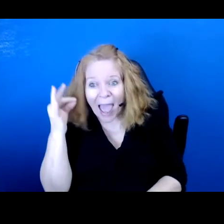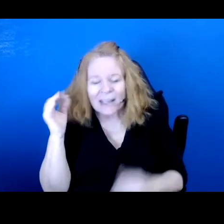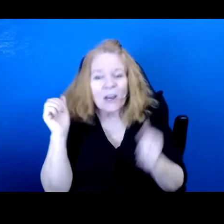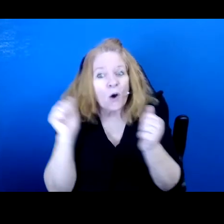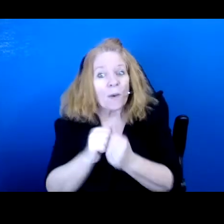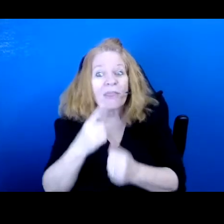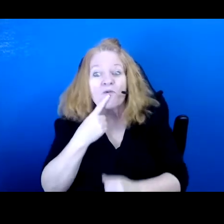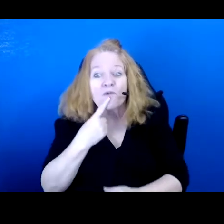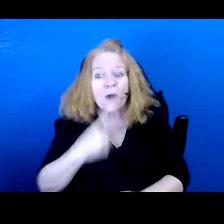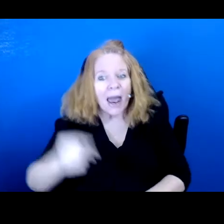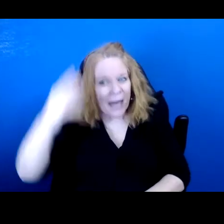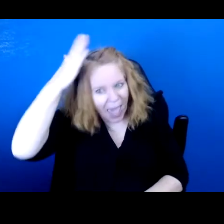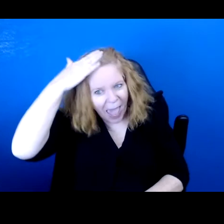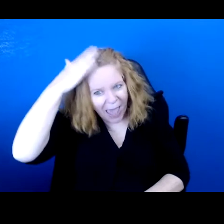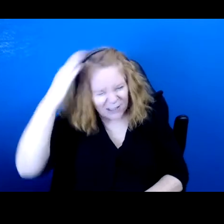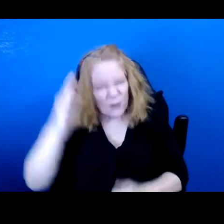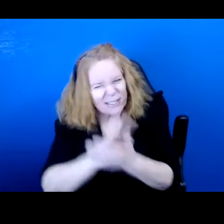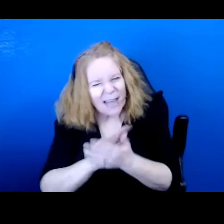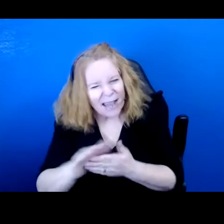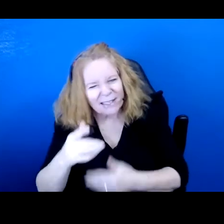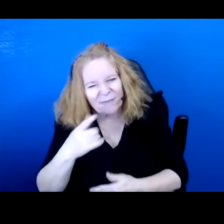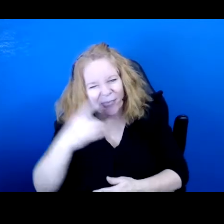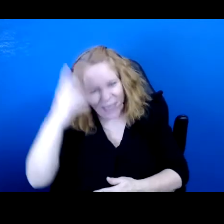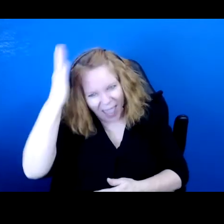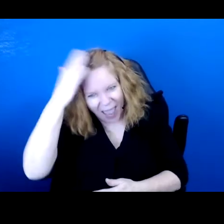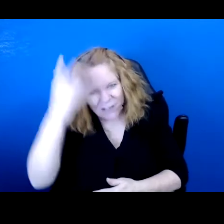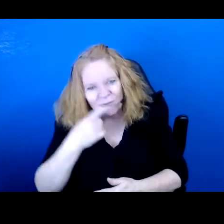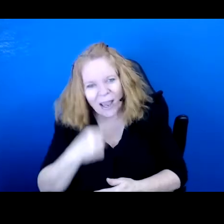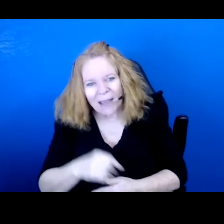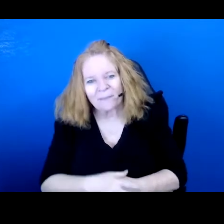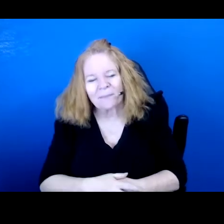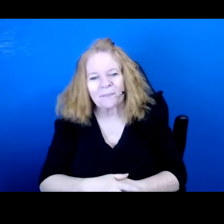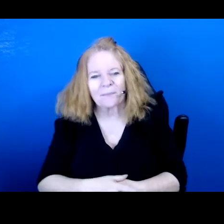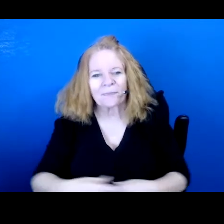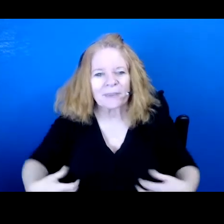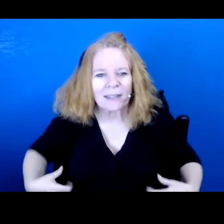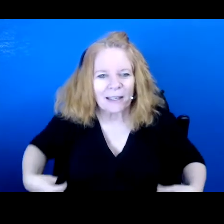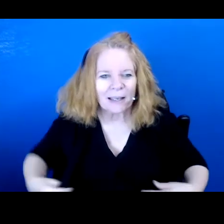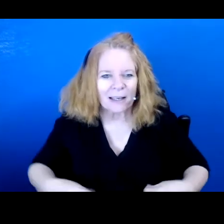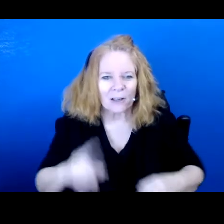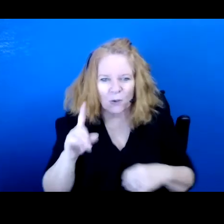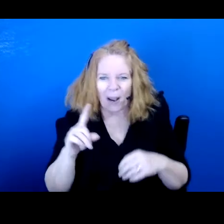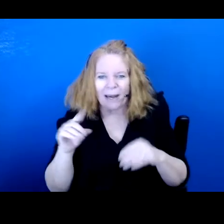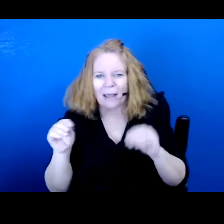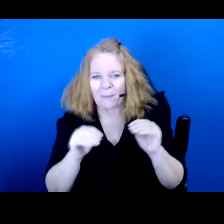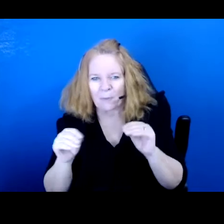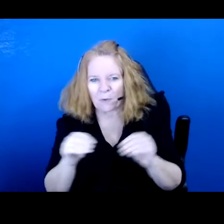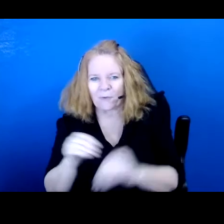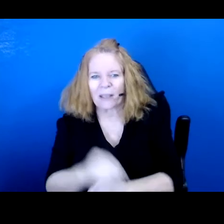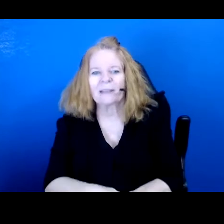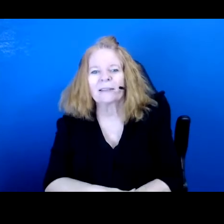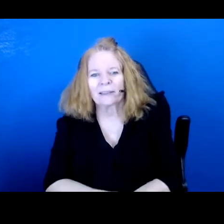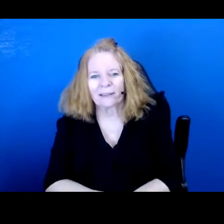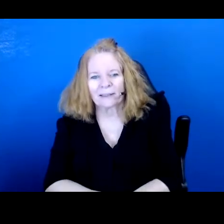historia marvin se encuentra con el gato blanco y negro que tiene su capa roja eso es